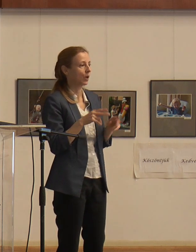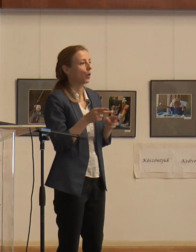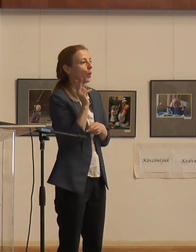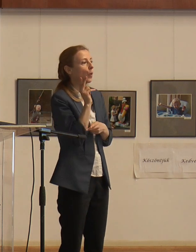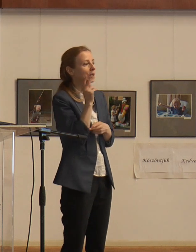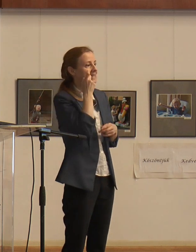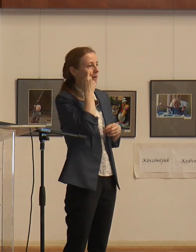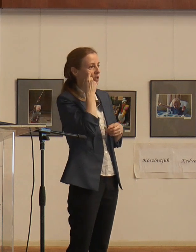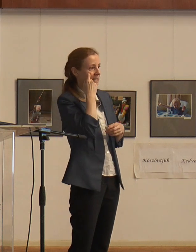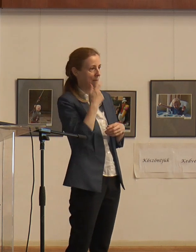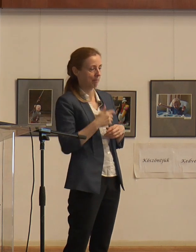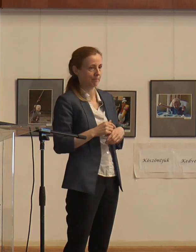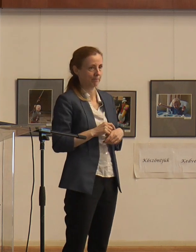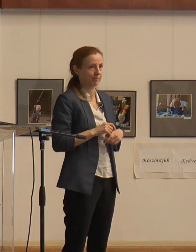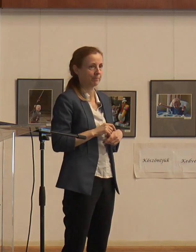Elkészült Szabó István.